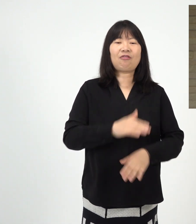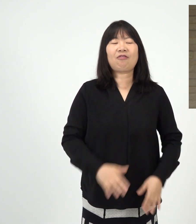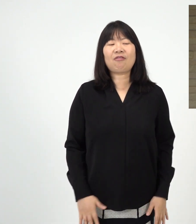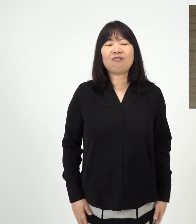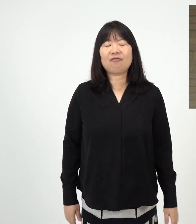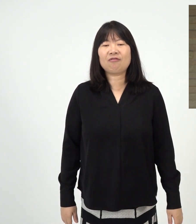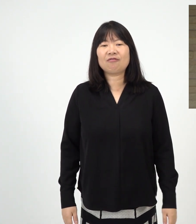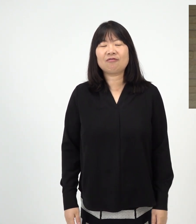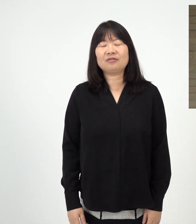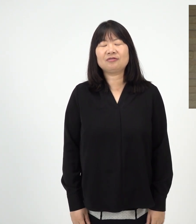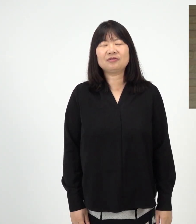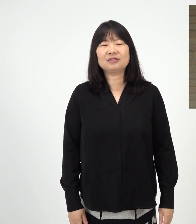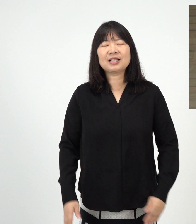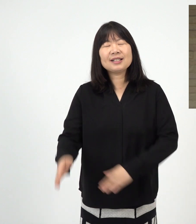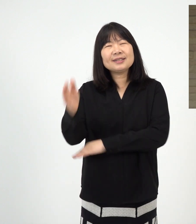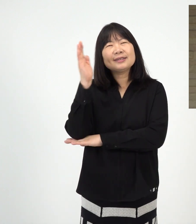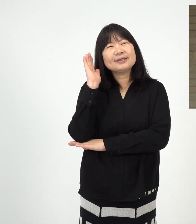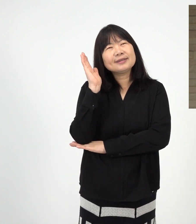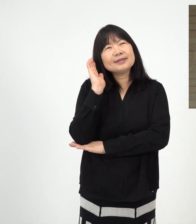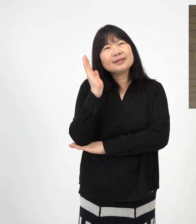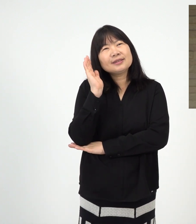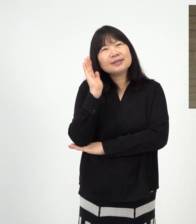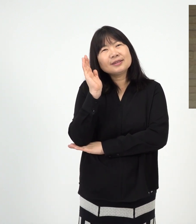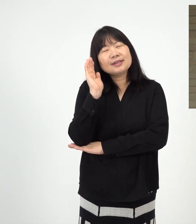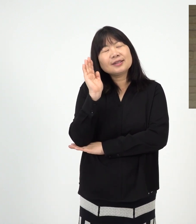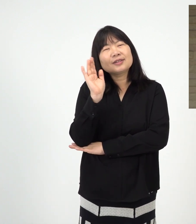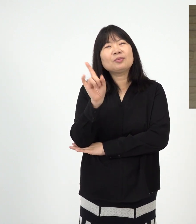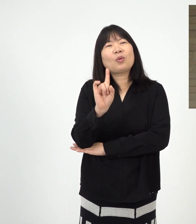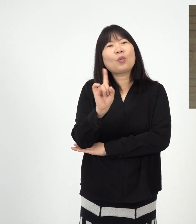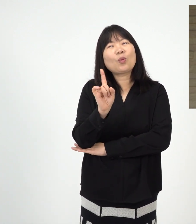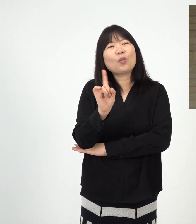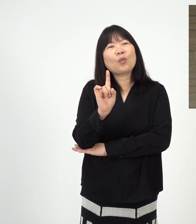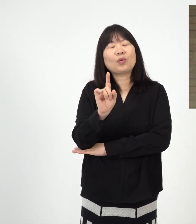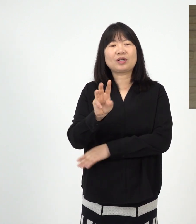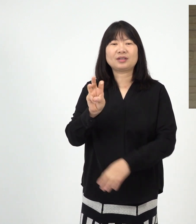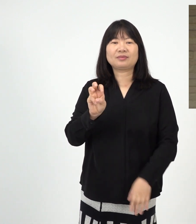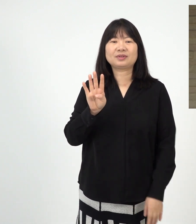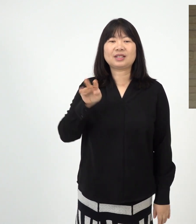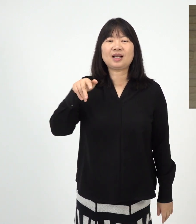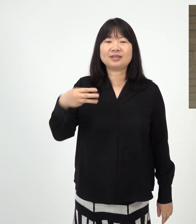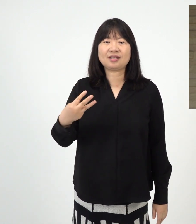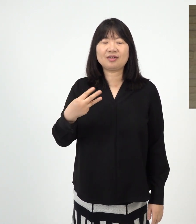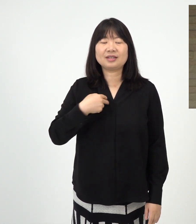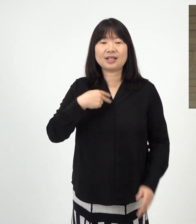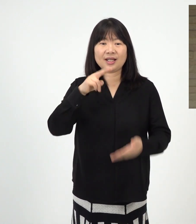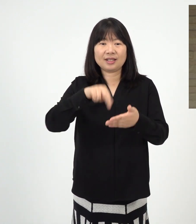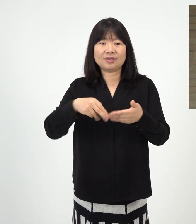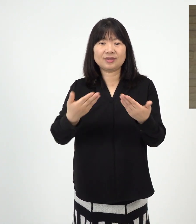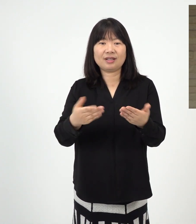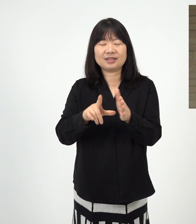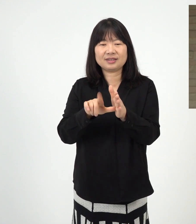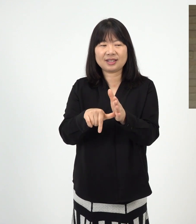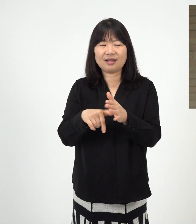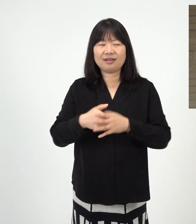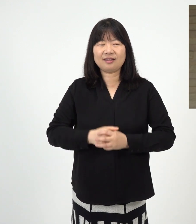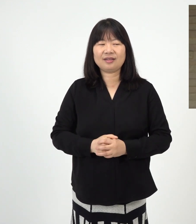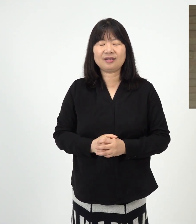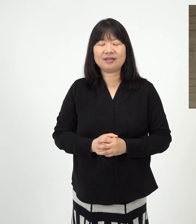어떤 이야기가 전개되는가를 한번 보십시다. 34절 제가 읽겠습니다.